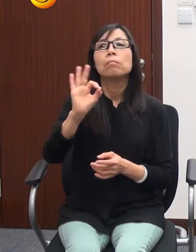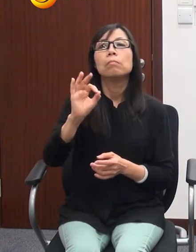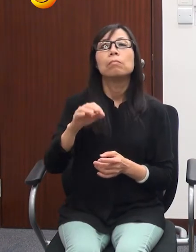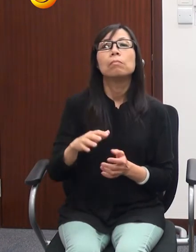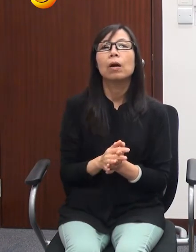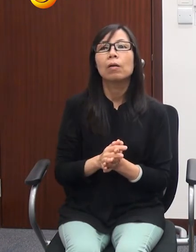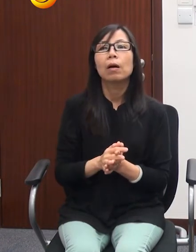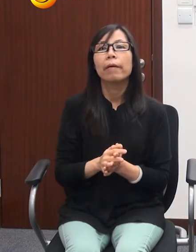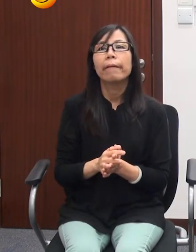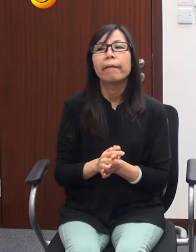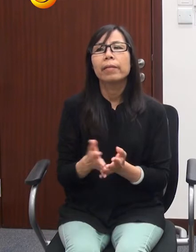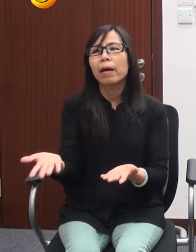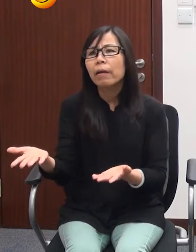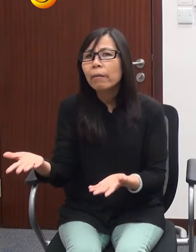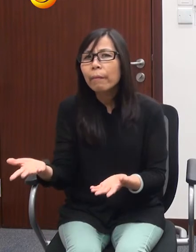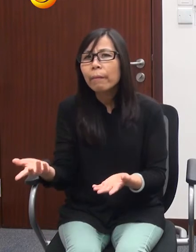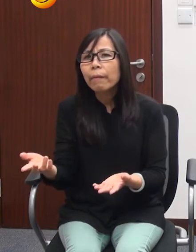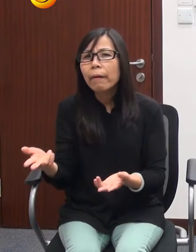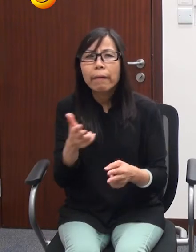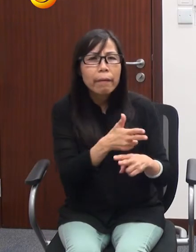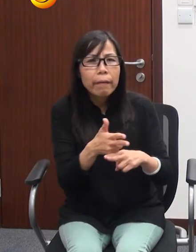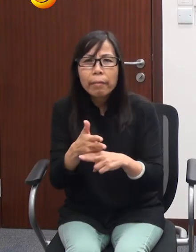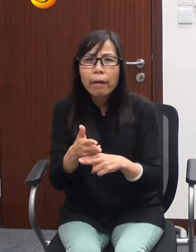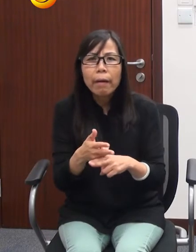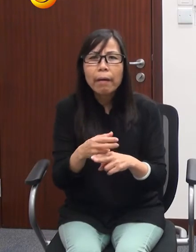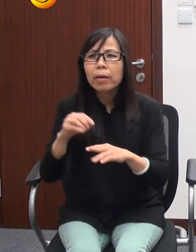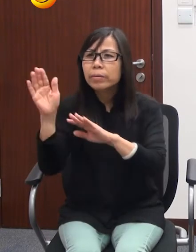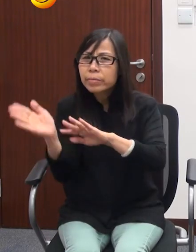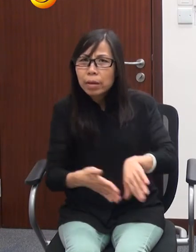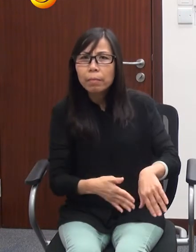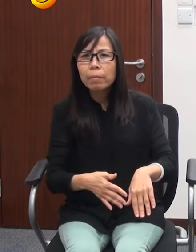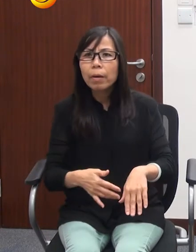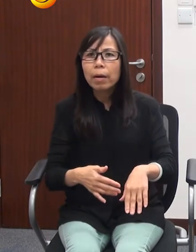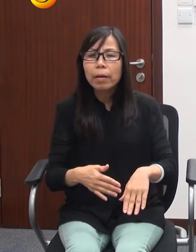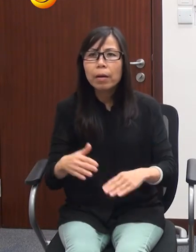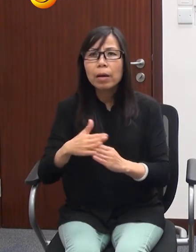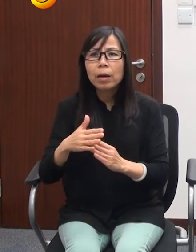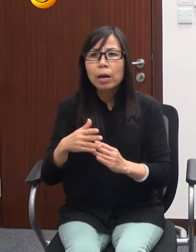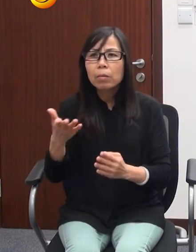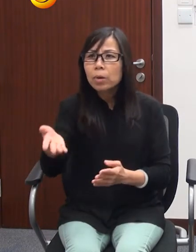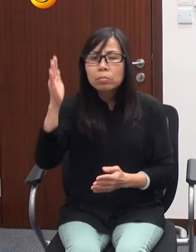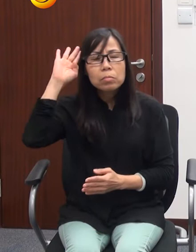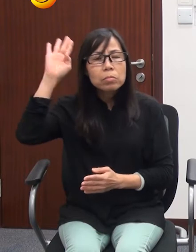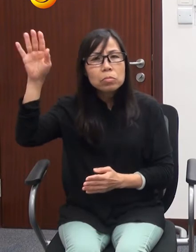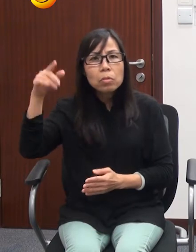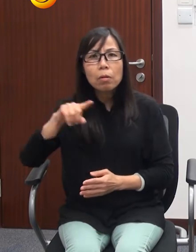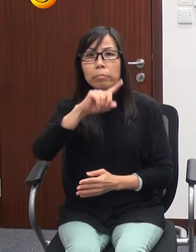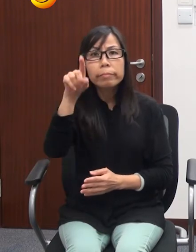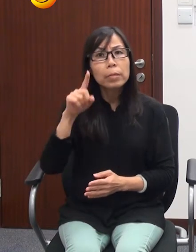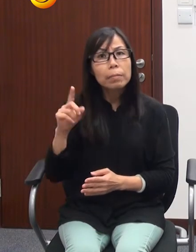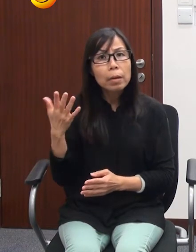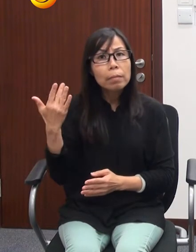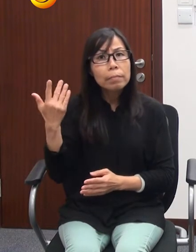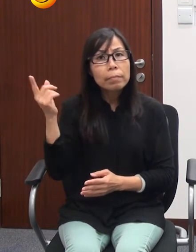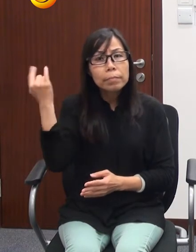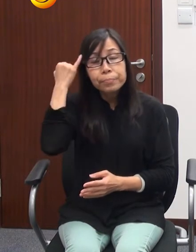怯就唔好去啦，哥。點會指揮自己啲人唔好掛橫額嘅咧？我真係唔明。 咁你想點咧？其實 我真係唔知喎。咁而家